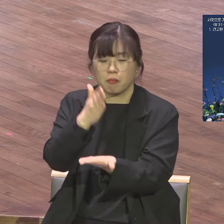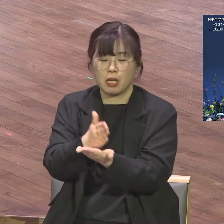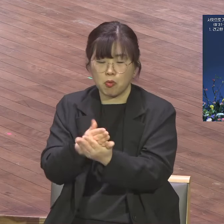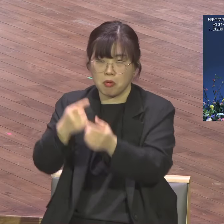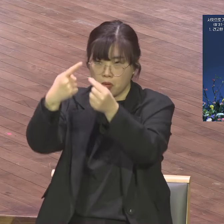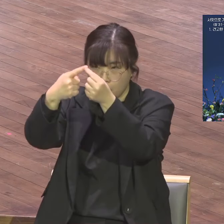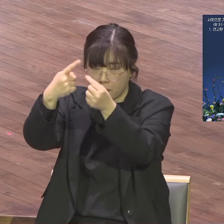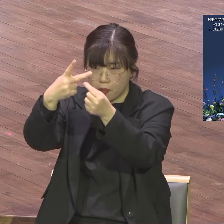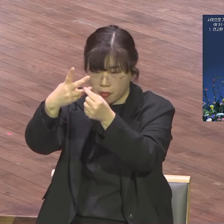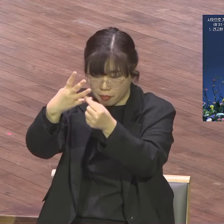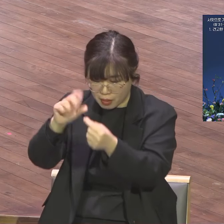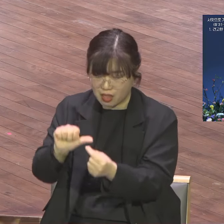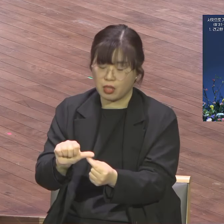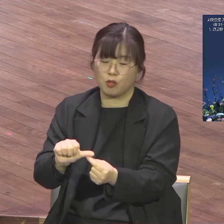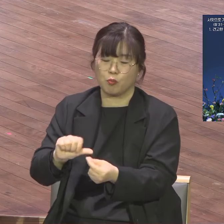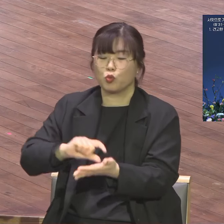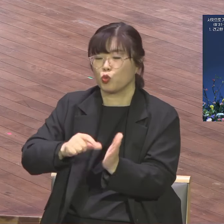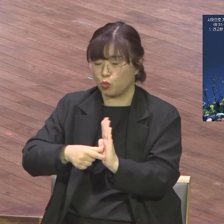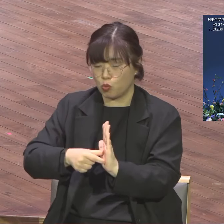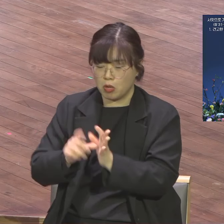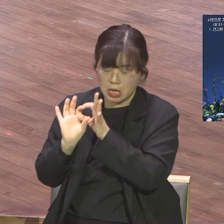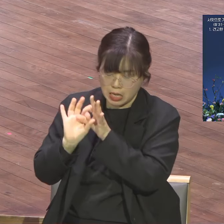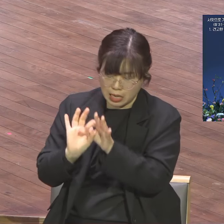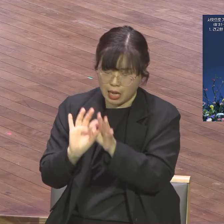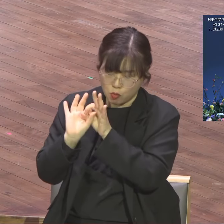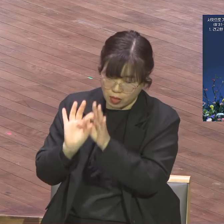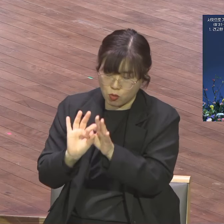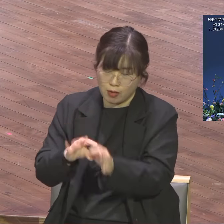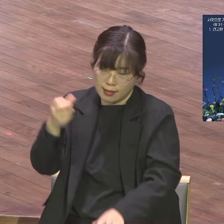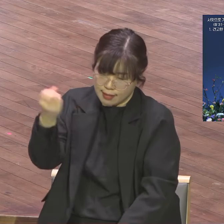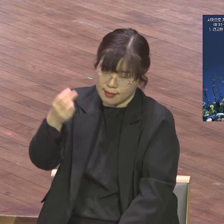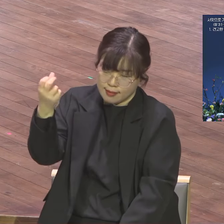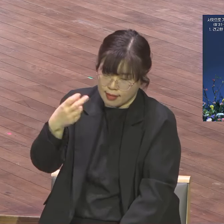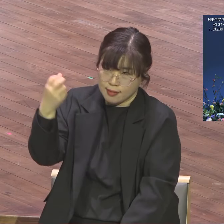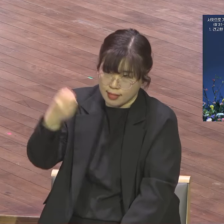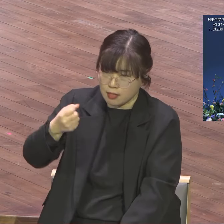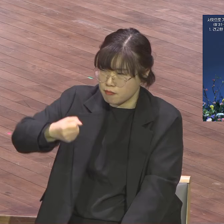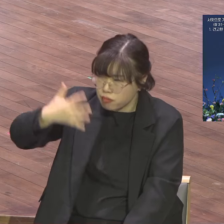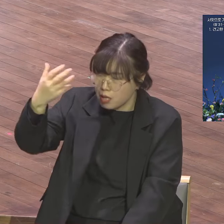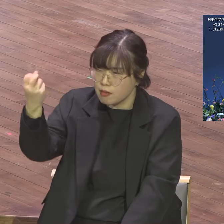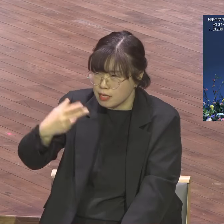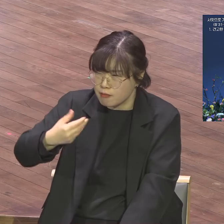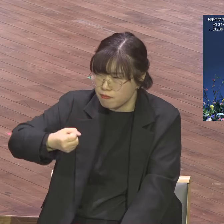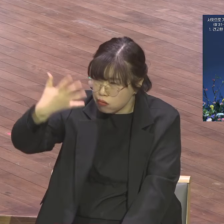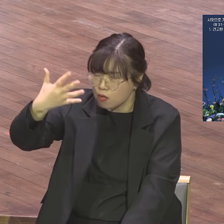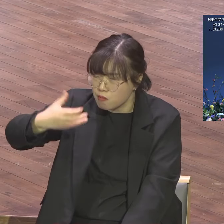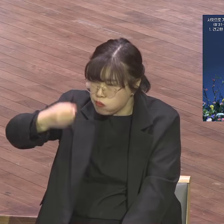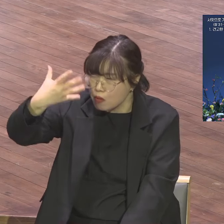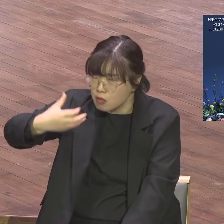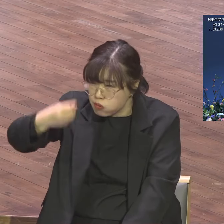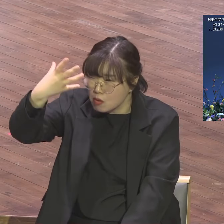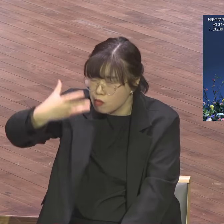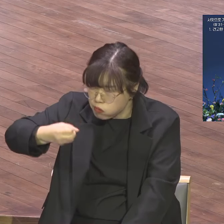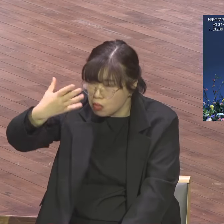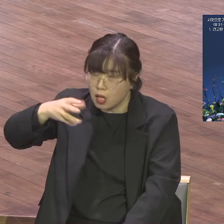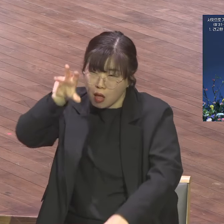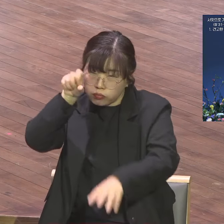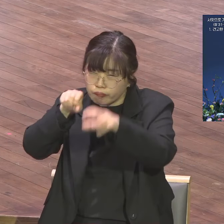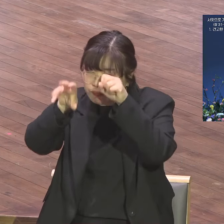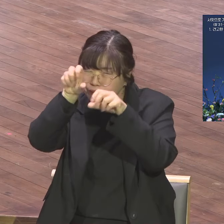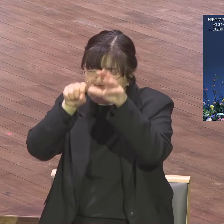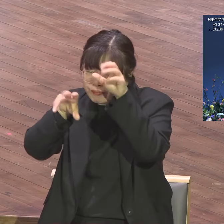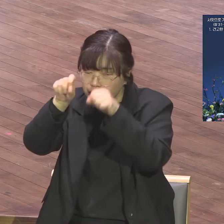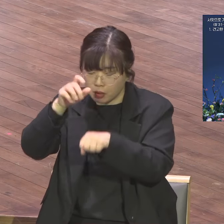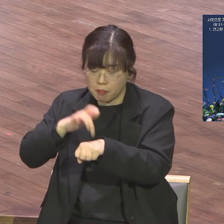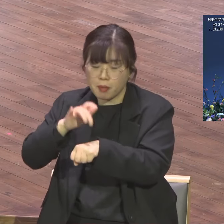외워져 버려. 저 머리 아무리 나빠도 다 외워져. 기도하면 그게 쫙 나와. 대화하는데, 포럼 하는데 잘